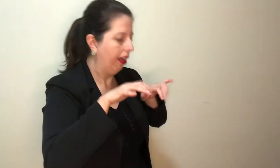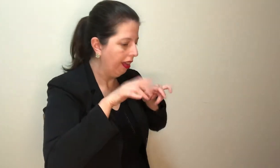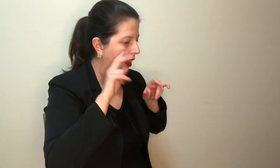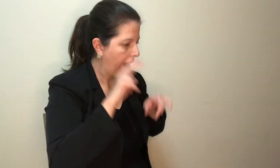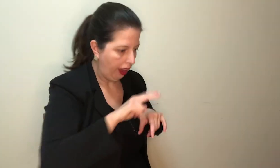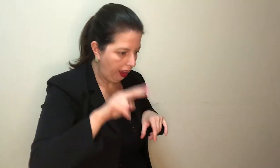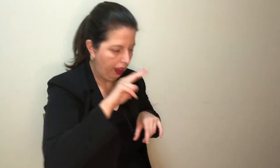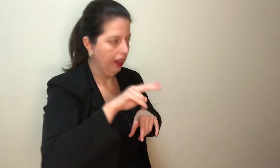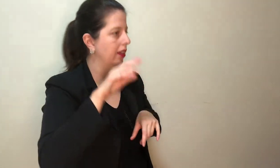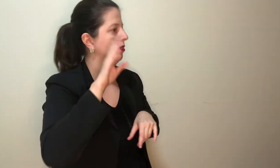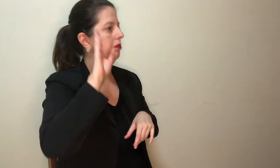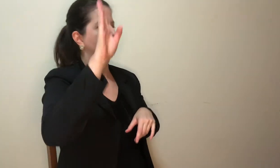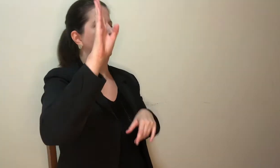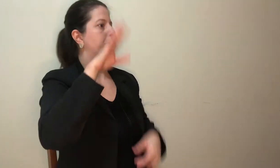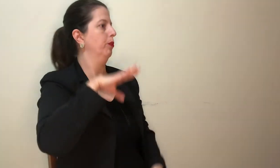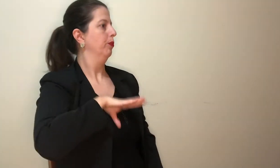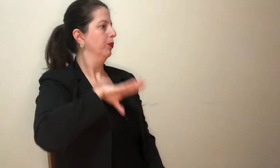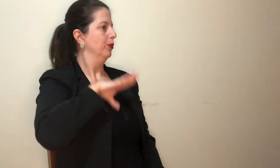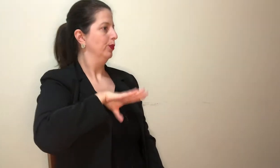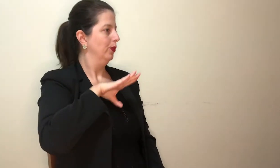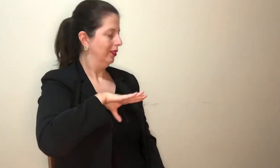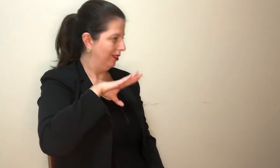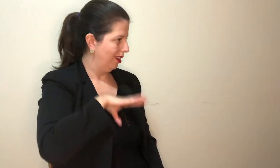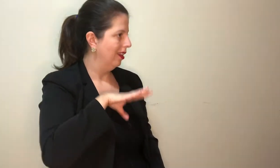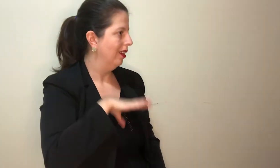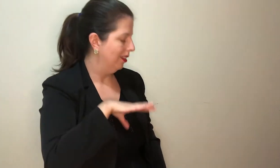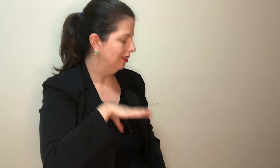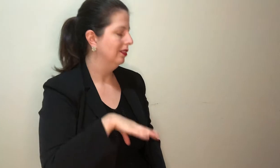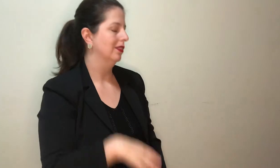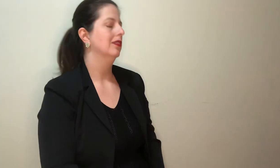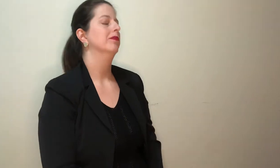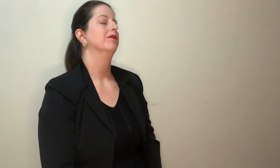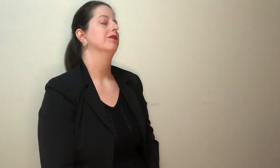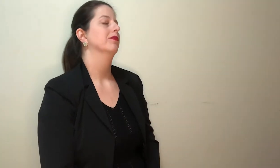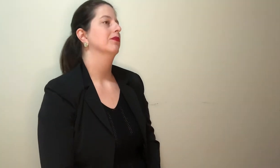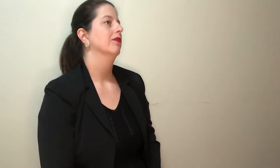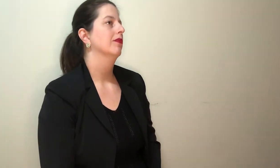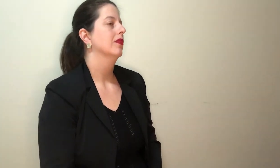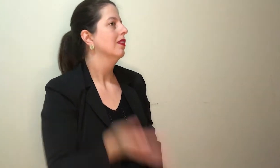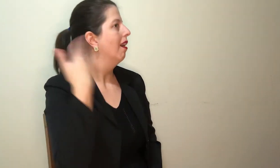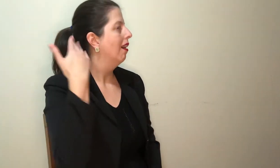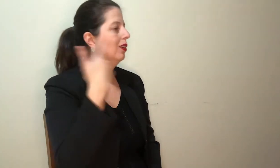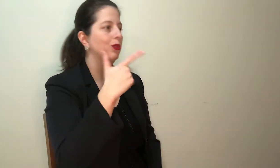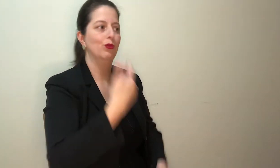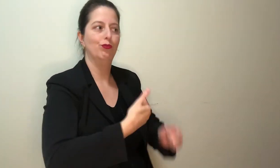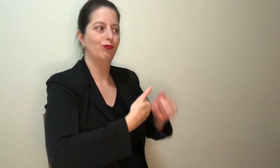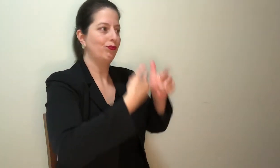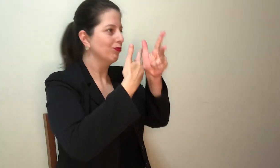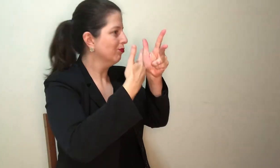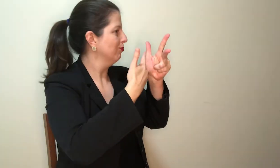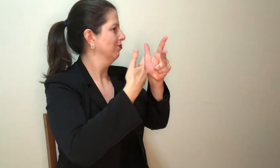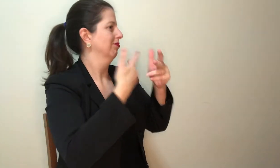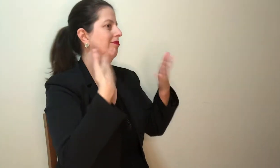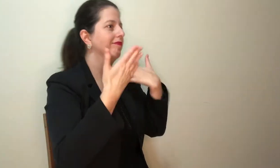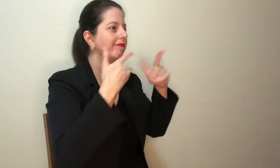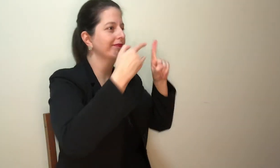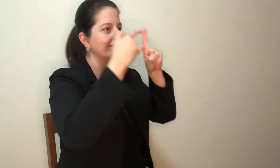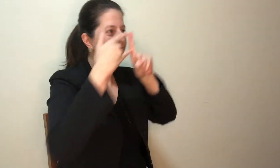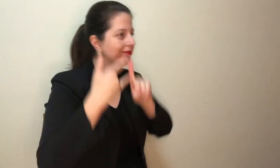o português. A gente não tinha possibilidade de fazer videoconferência, fazer lives. Os